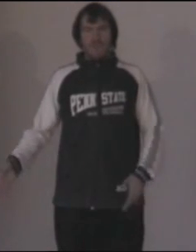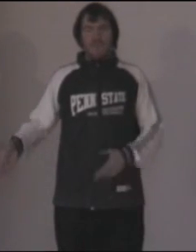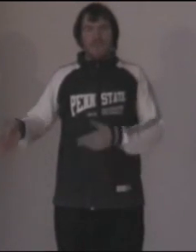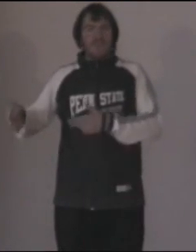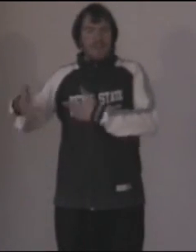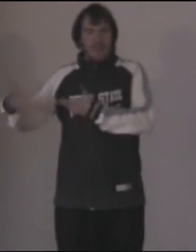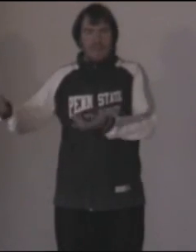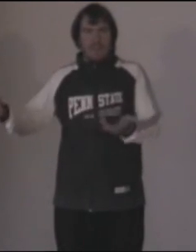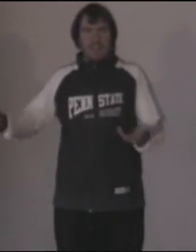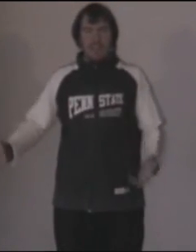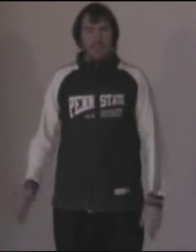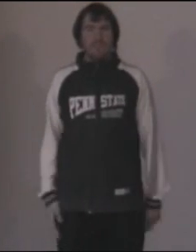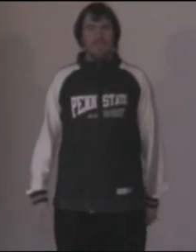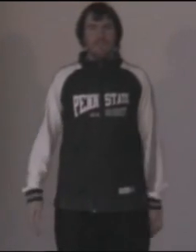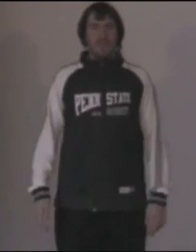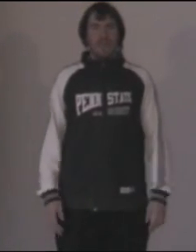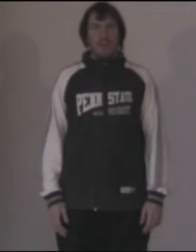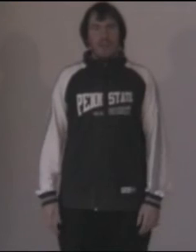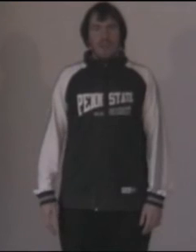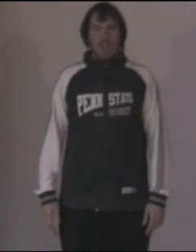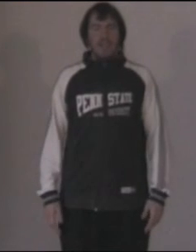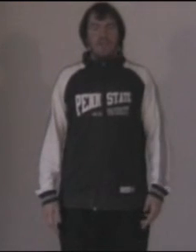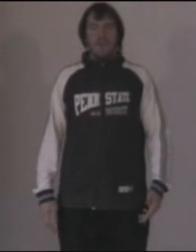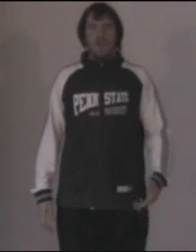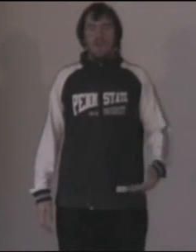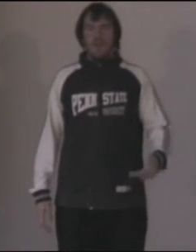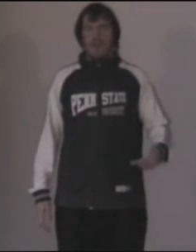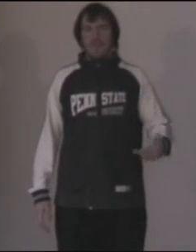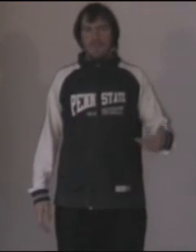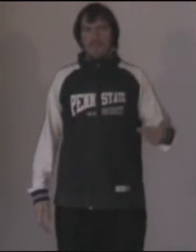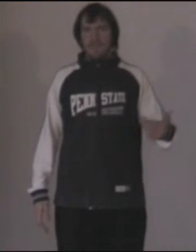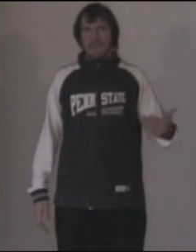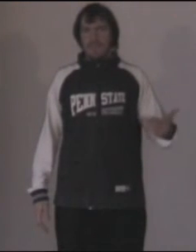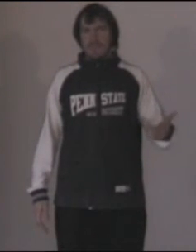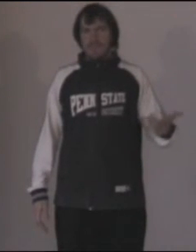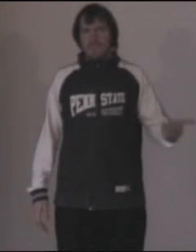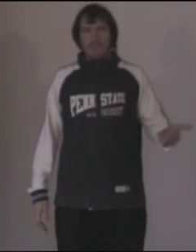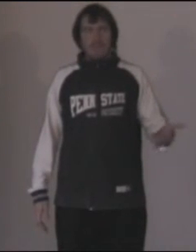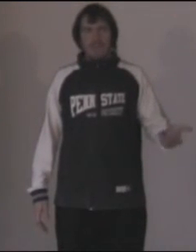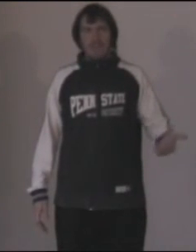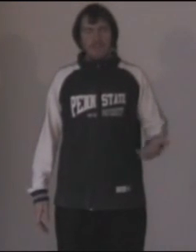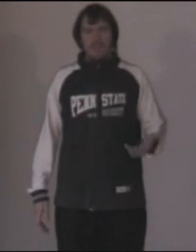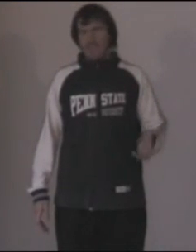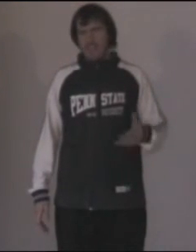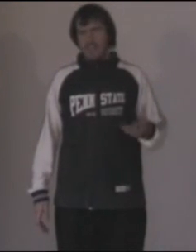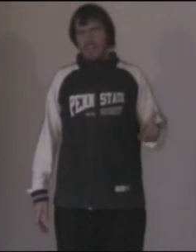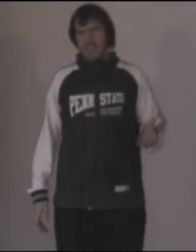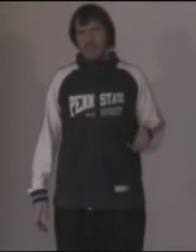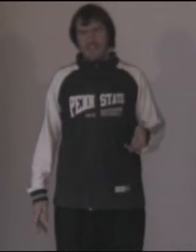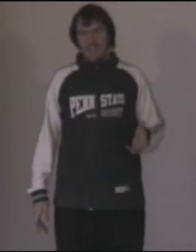non lo so ancora se abita lì. E chiedo, ma scusa, ma tu sei di